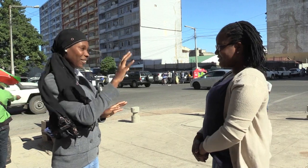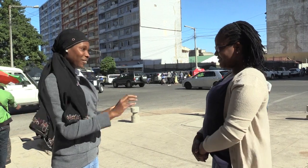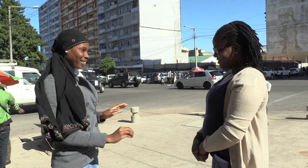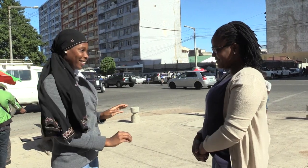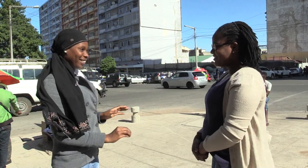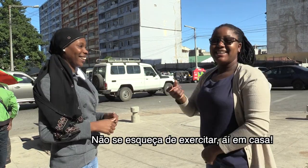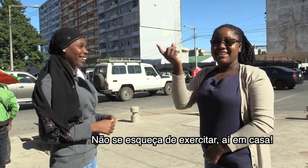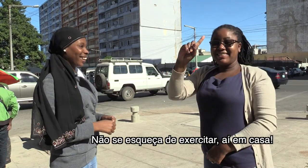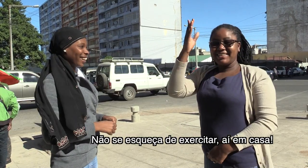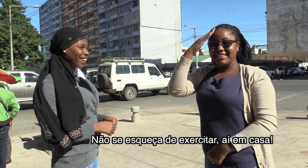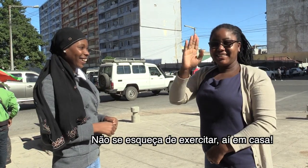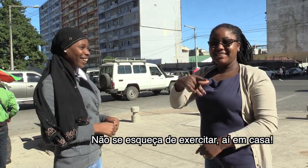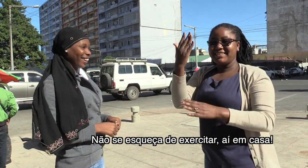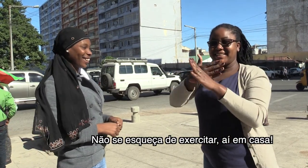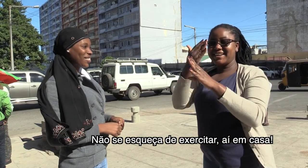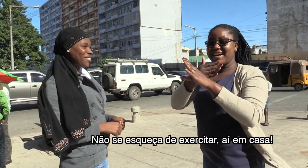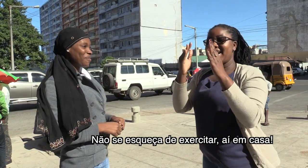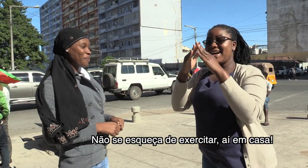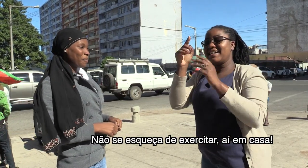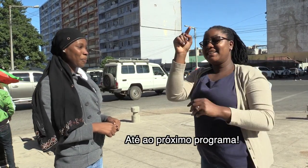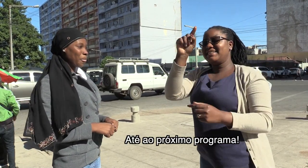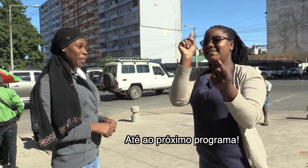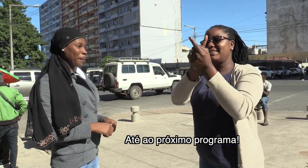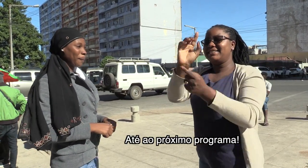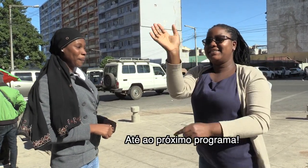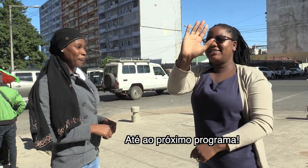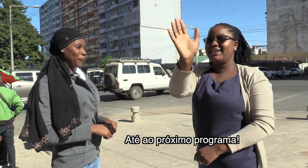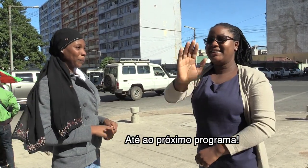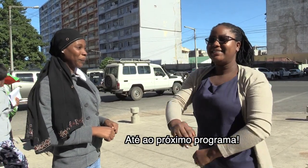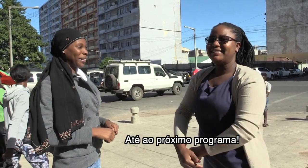Não se esqueça de exercitar aí em casa. Até o próximo programa!